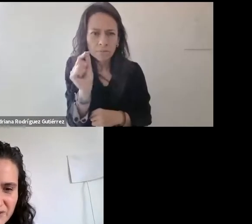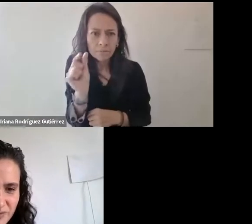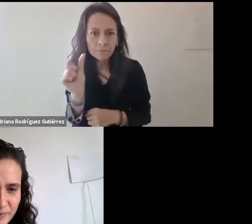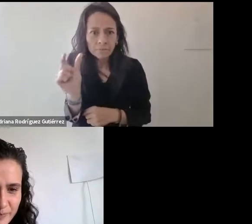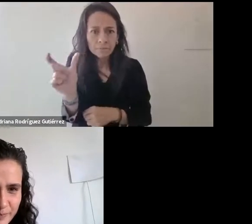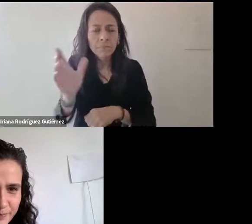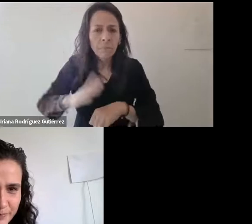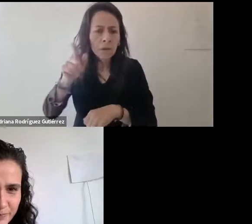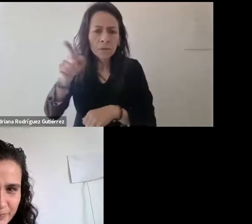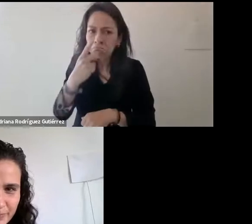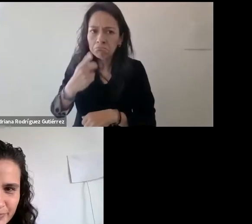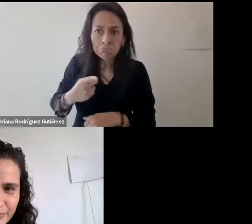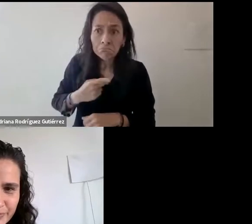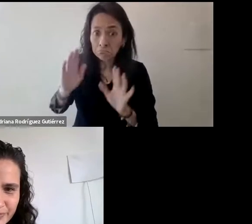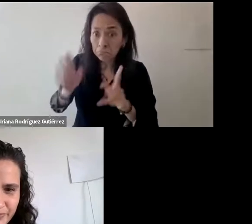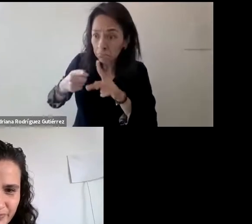dar inicio.